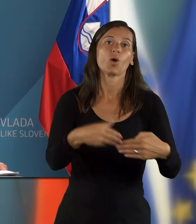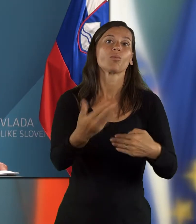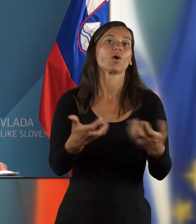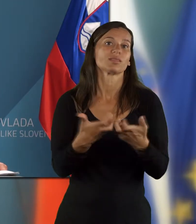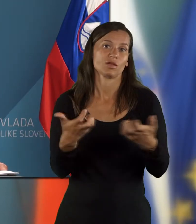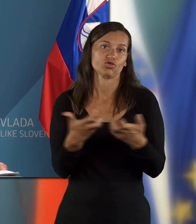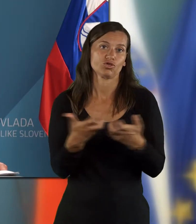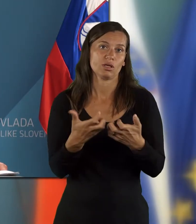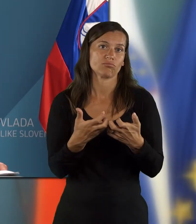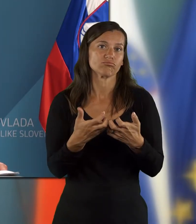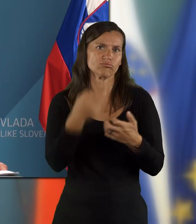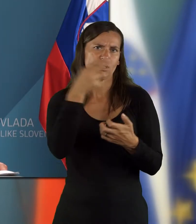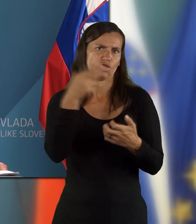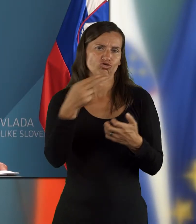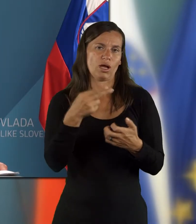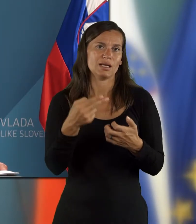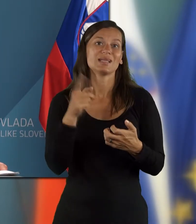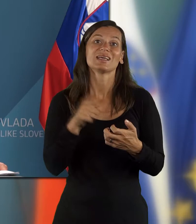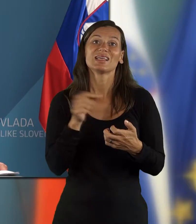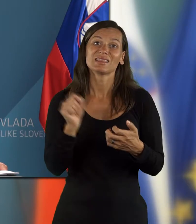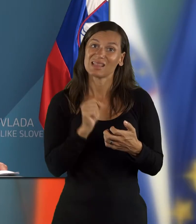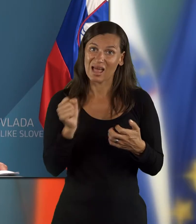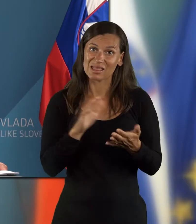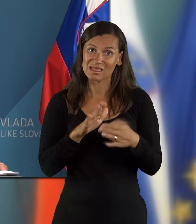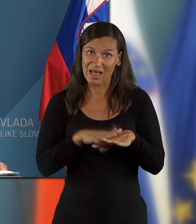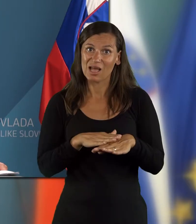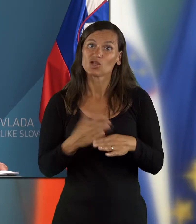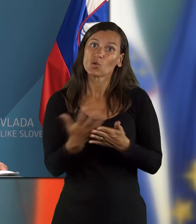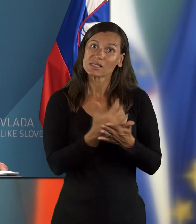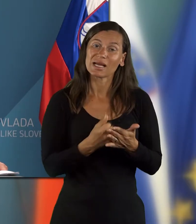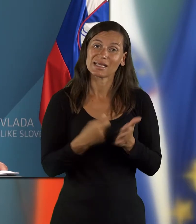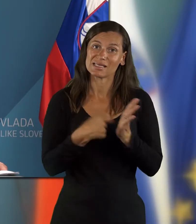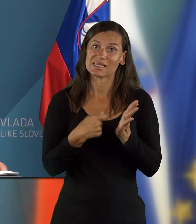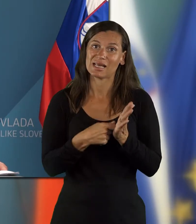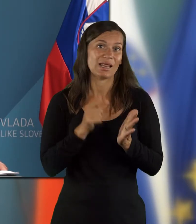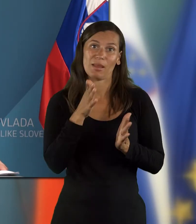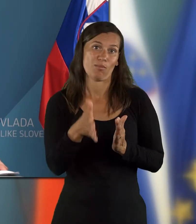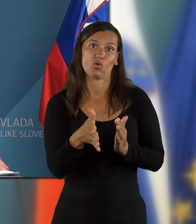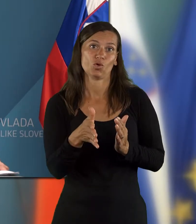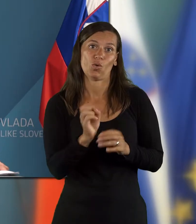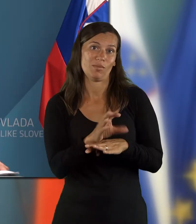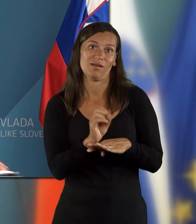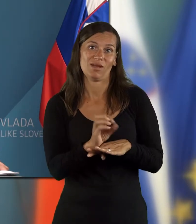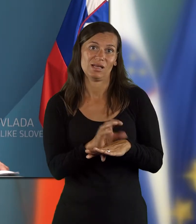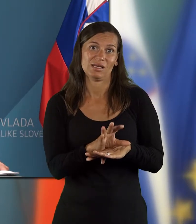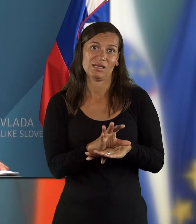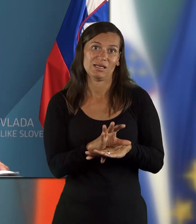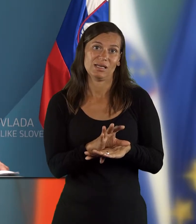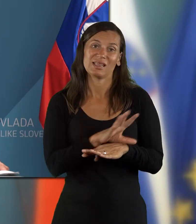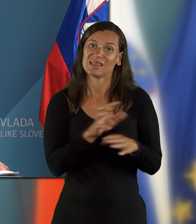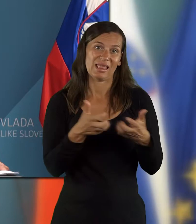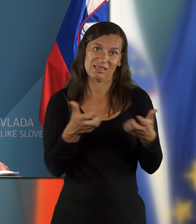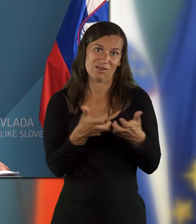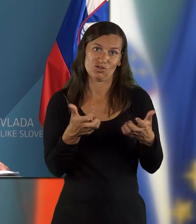potekal po tržnih načelih in da na doseganje cene ne bodo